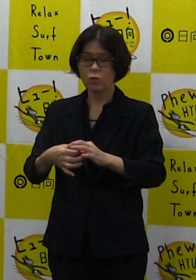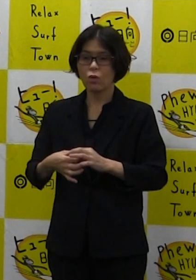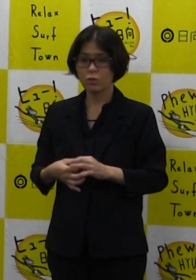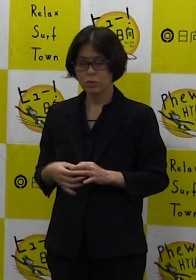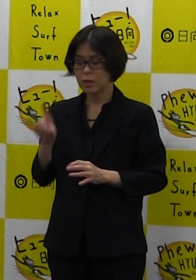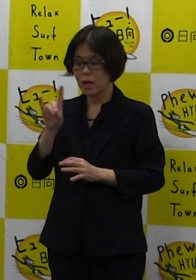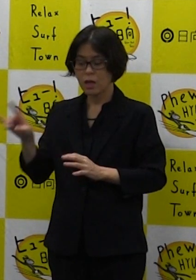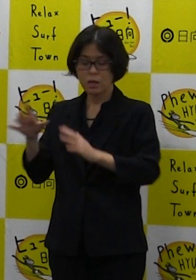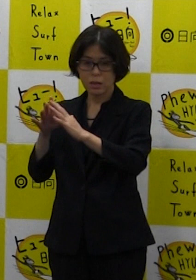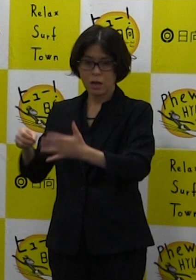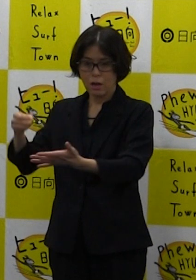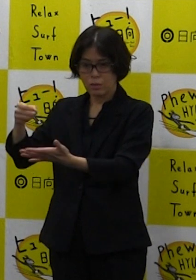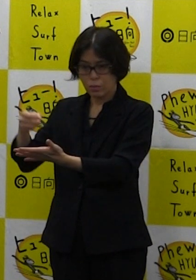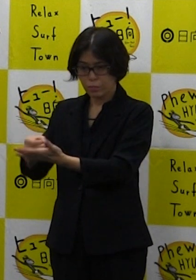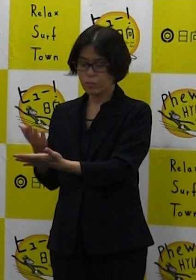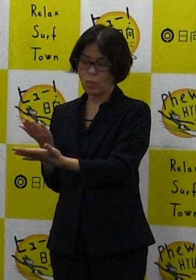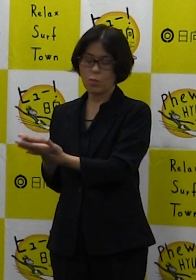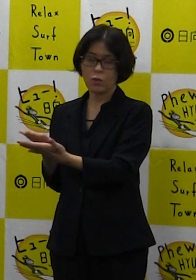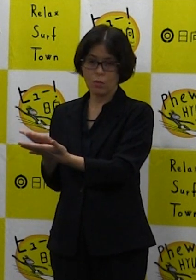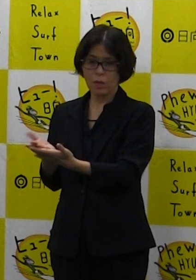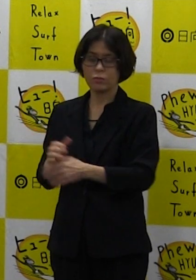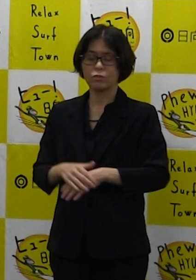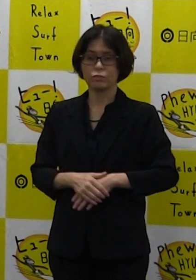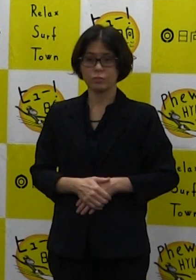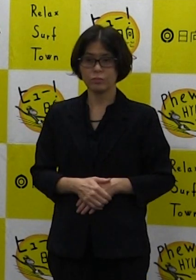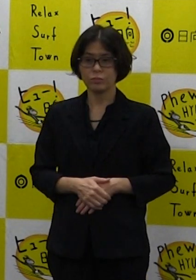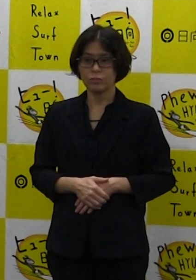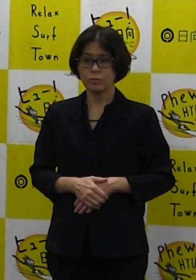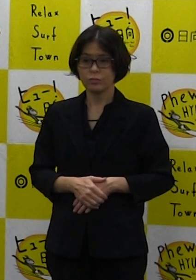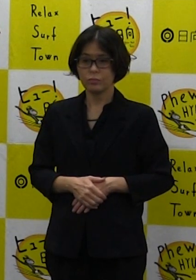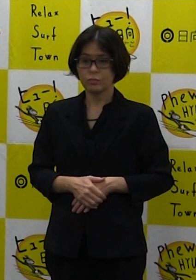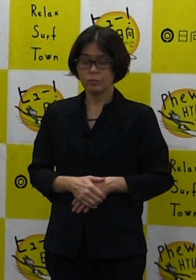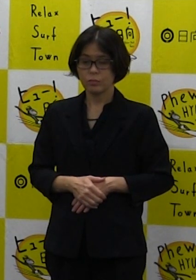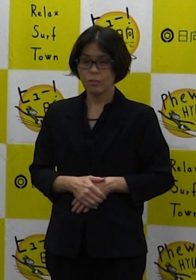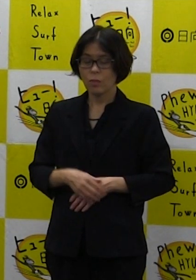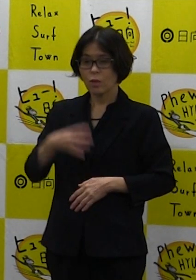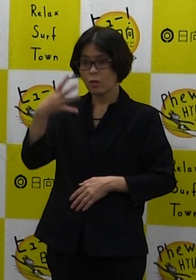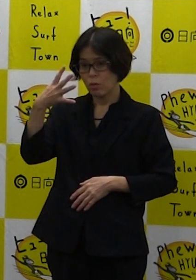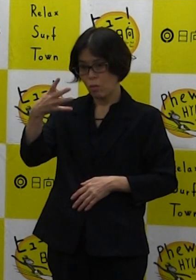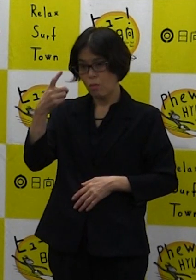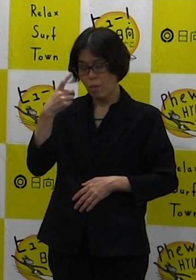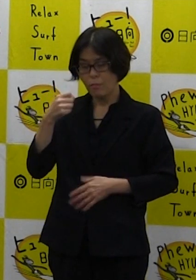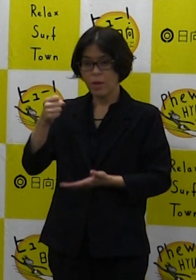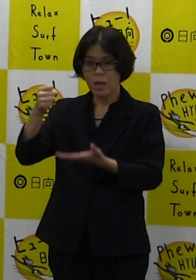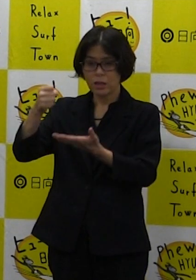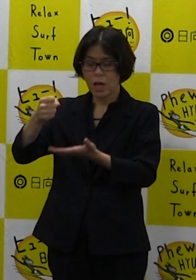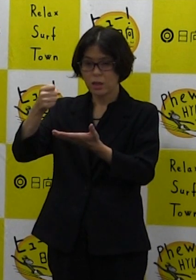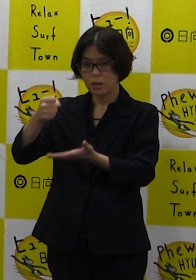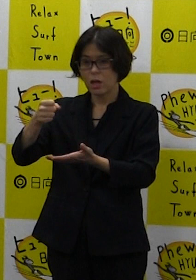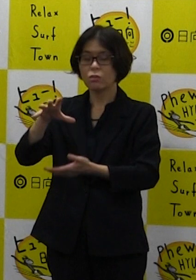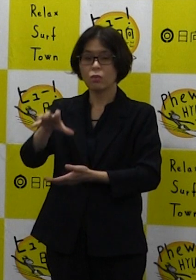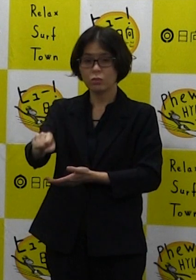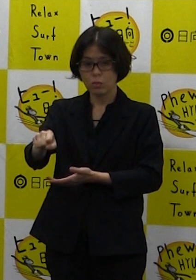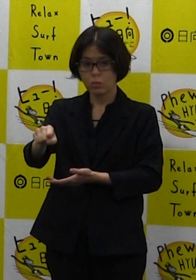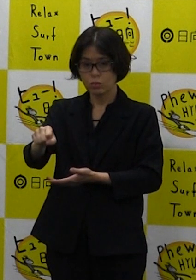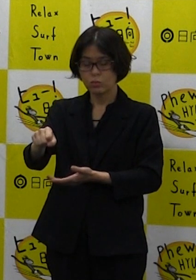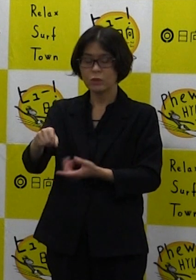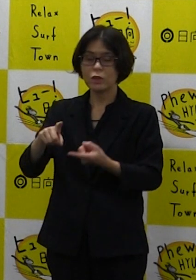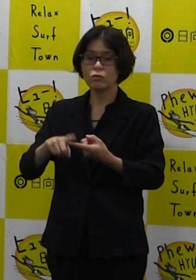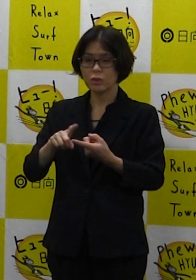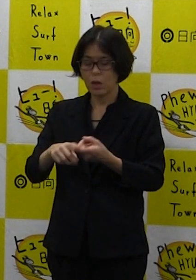基づき議会の議決を求めるものであります4番の財産の取得については